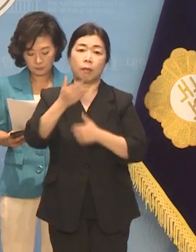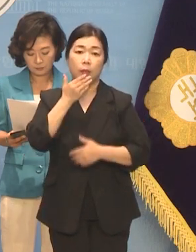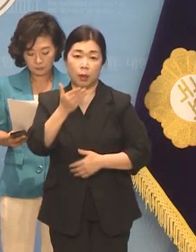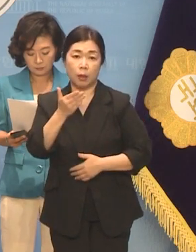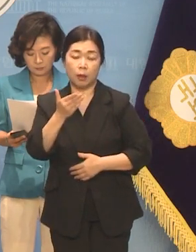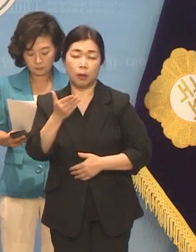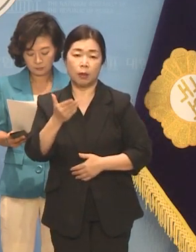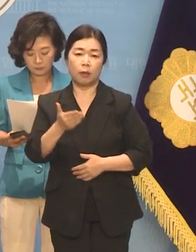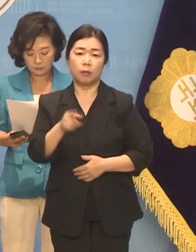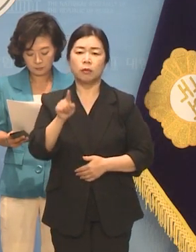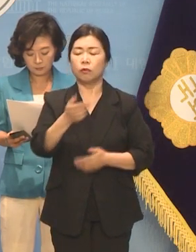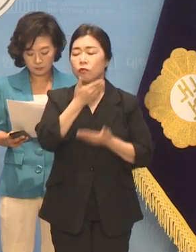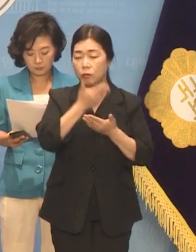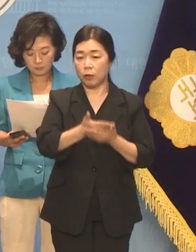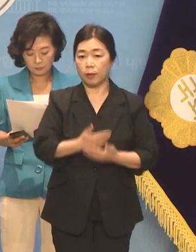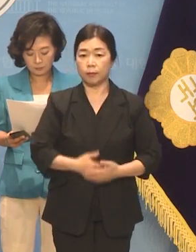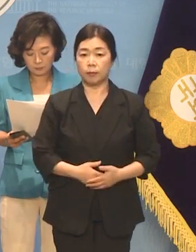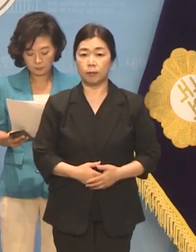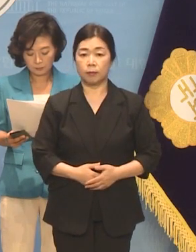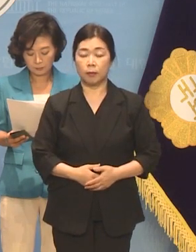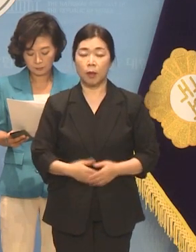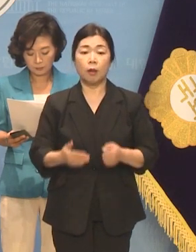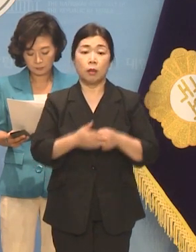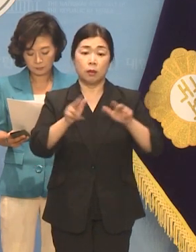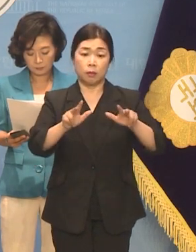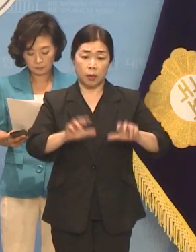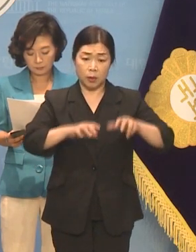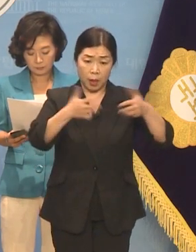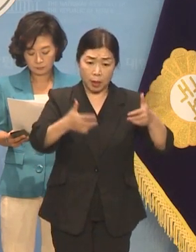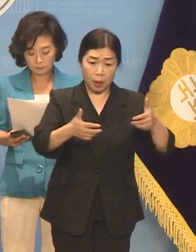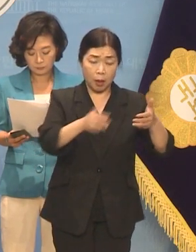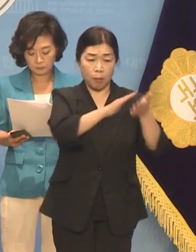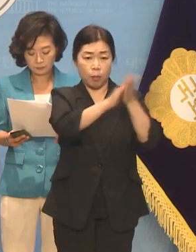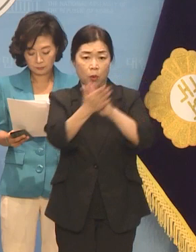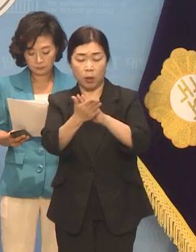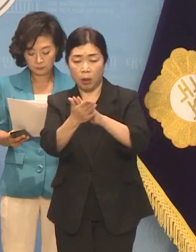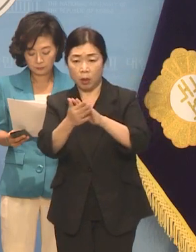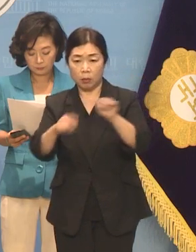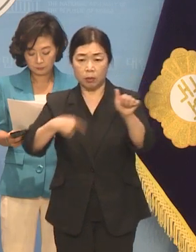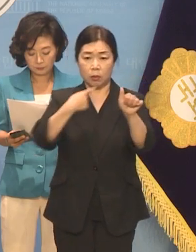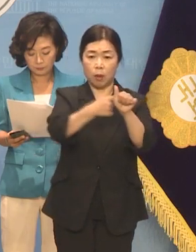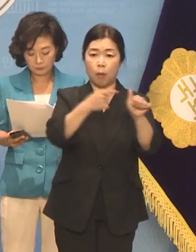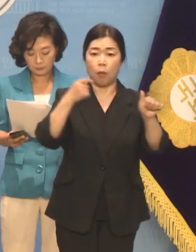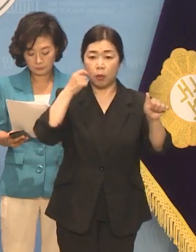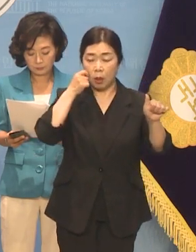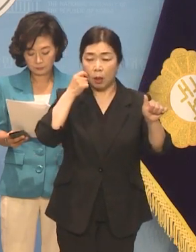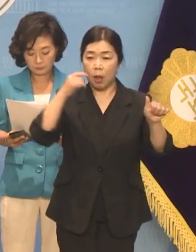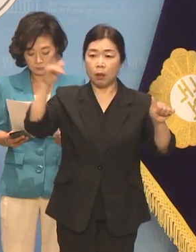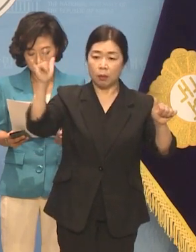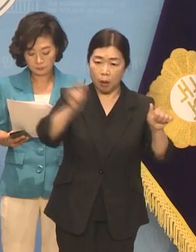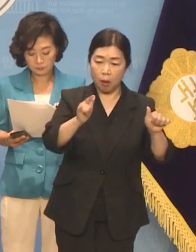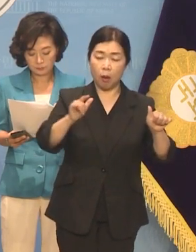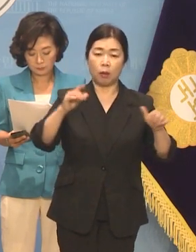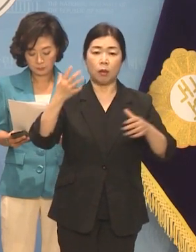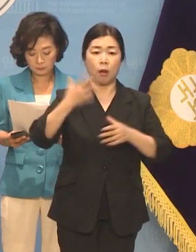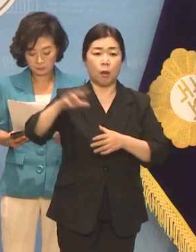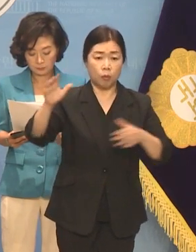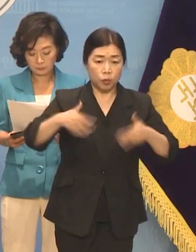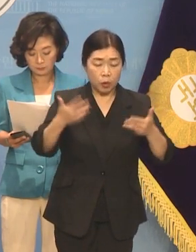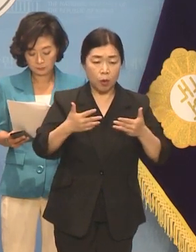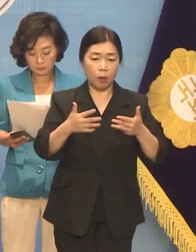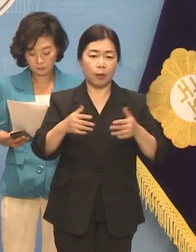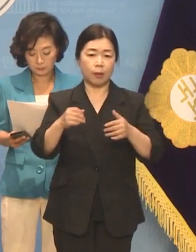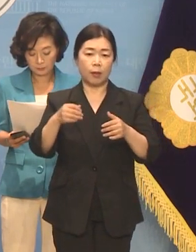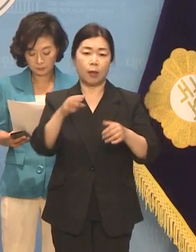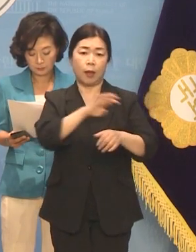자리매김되고 있다. 세계적 흐름에 동참하지 못하고 태양광, 풍력 등 재생에너지 사용 조건을